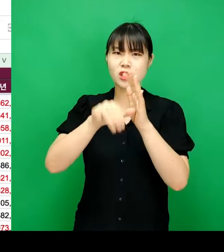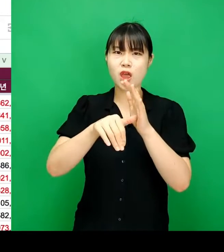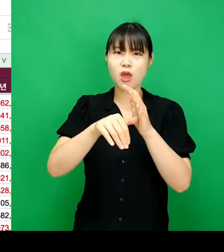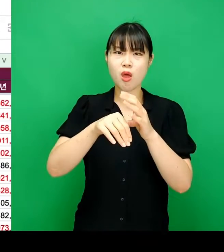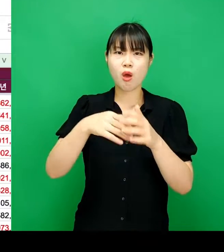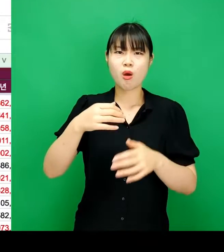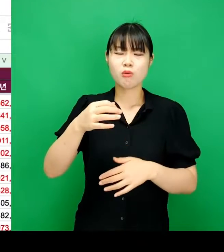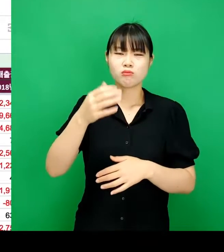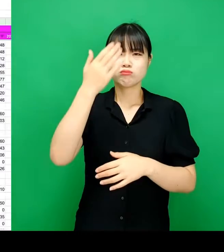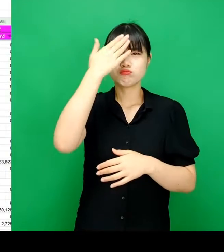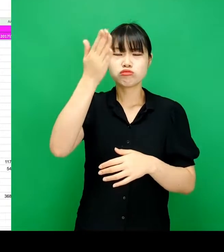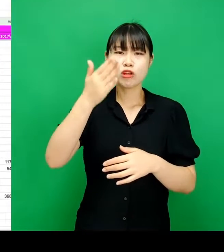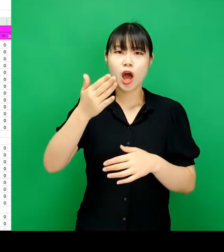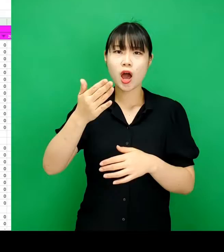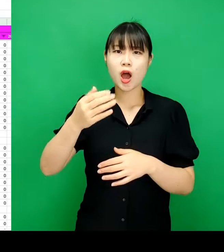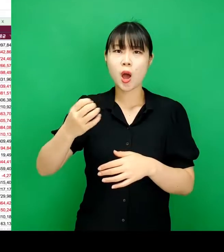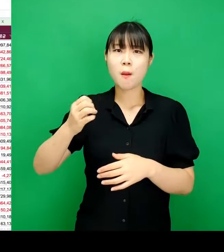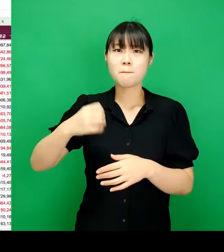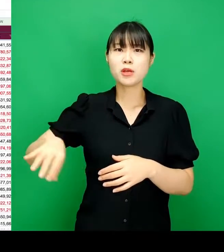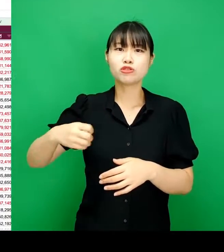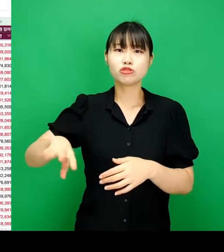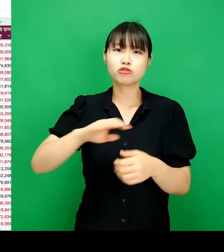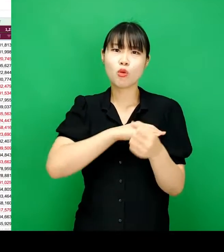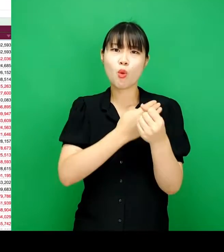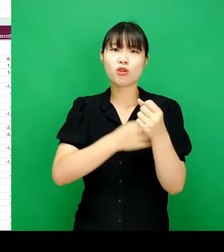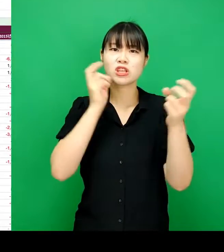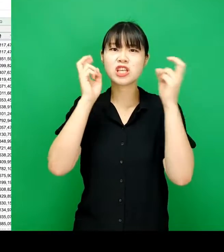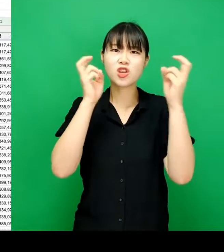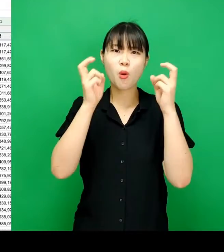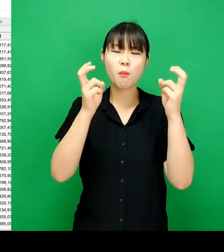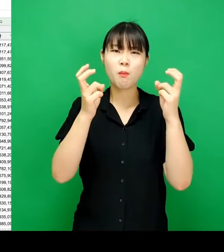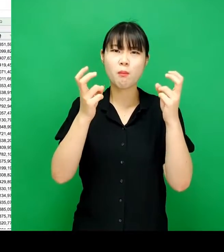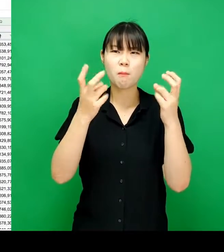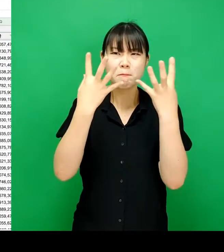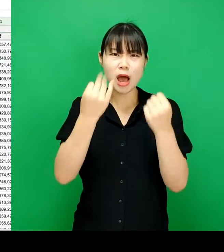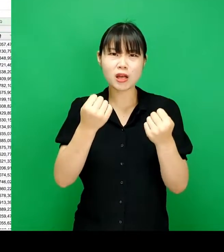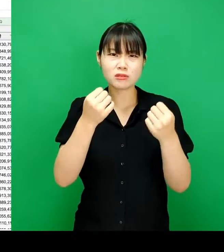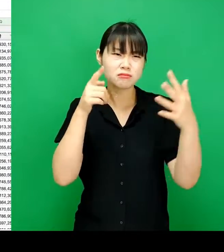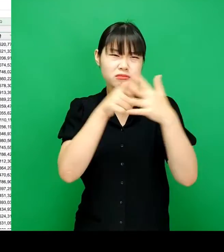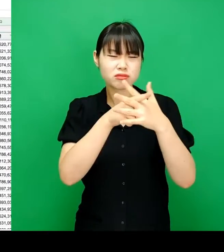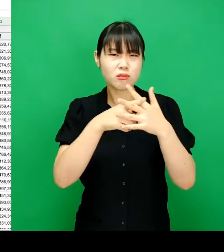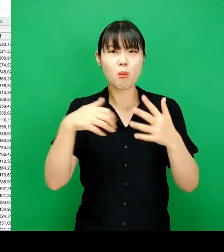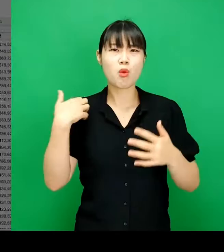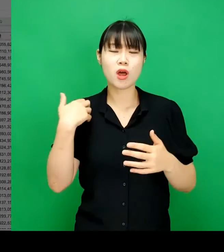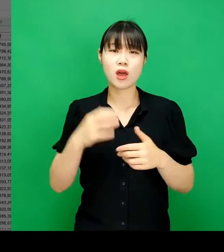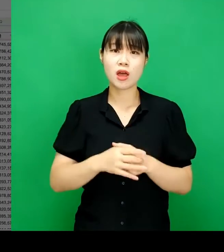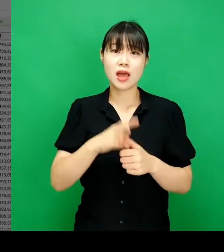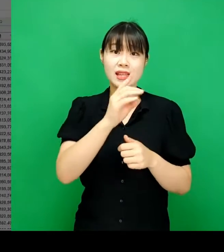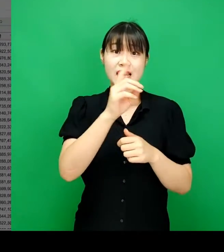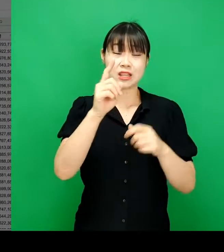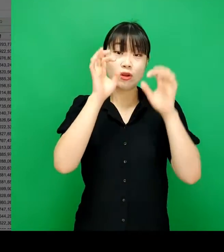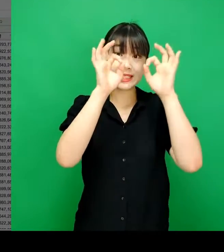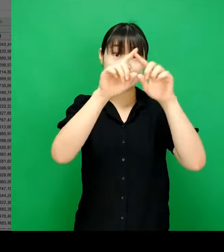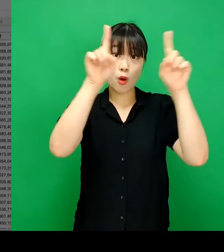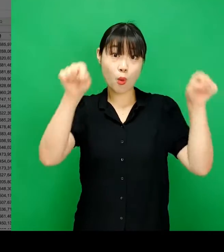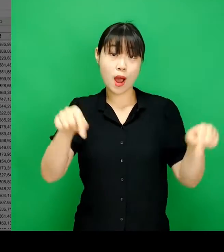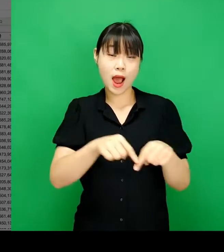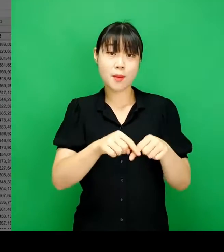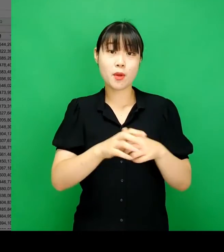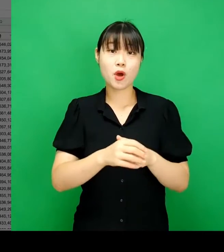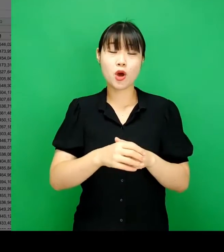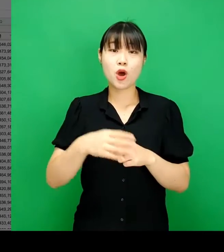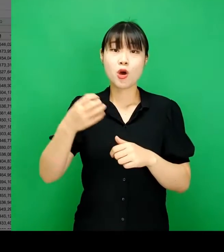원본 데이터만 봐서는 무상 배출권이 남은 기업이 얼마나 많은지 한눈에 파악하기 어렵습니다. 이